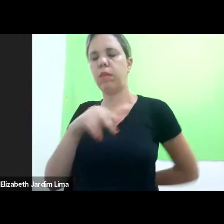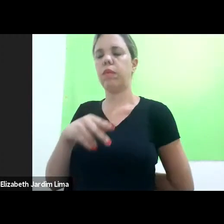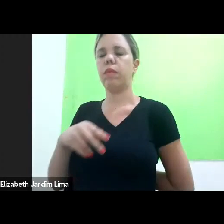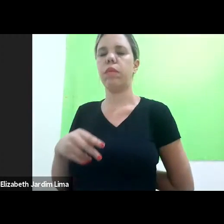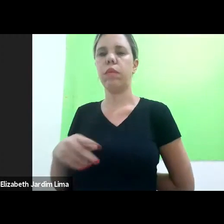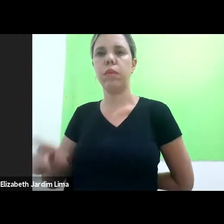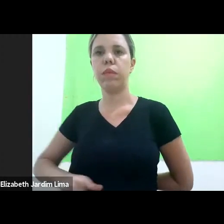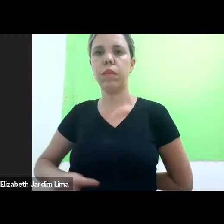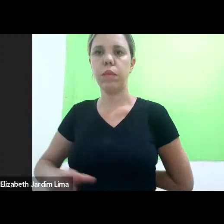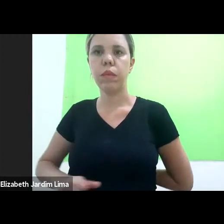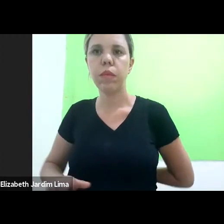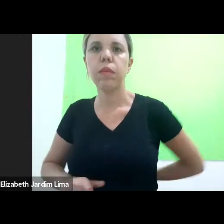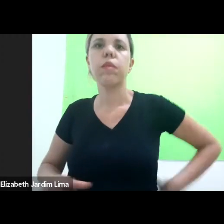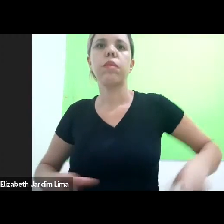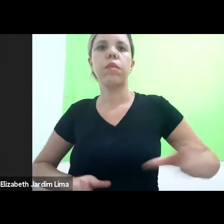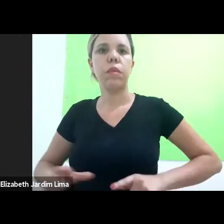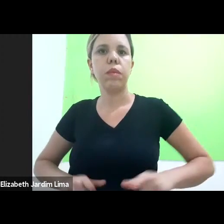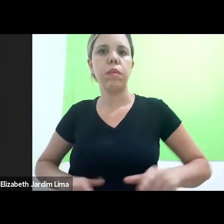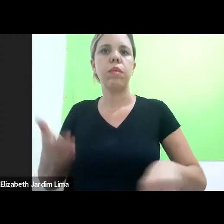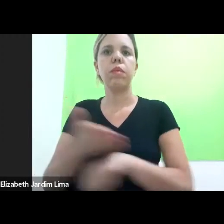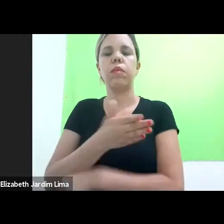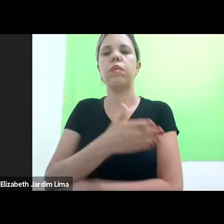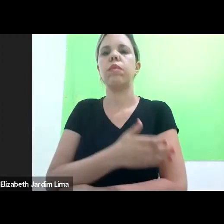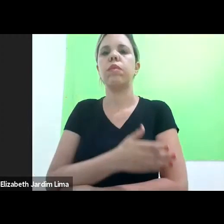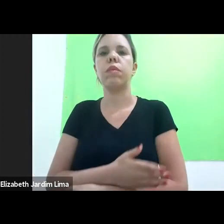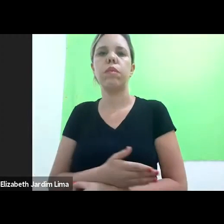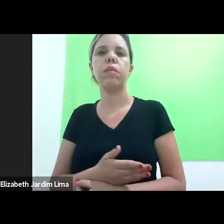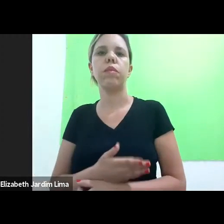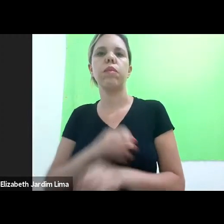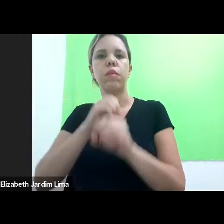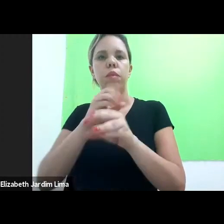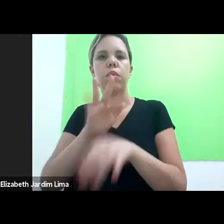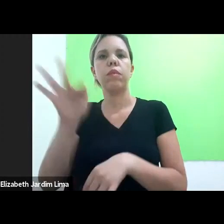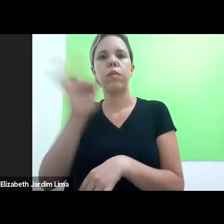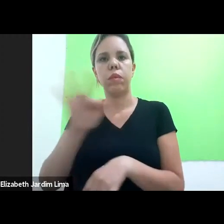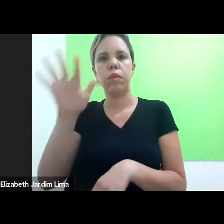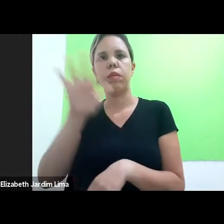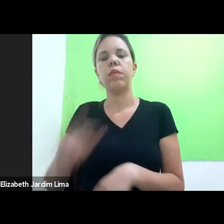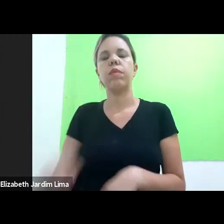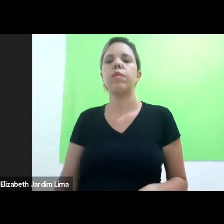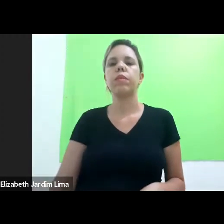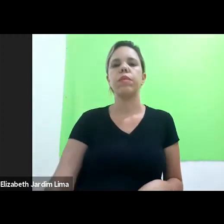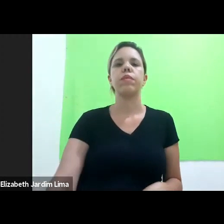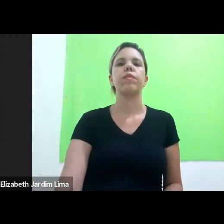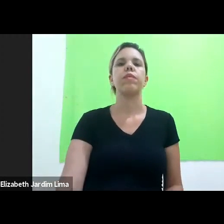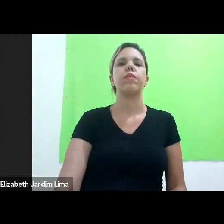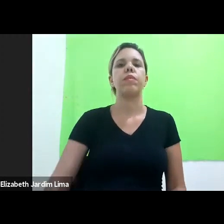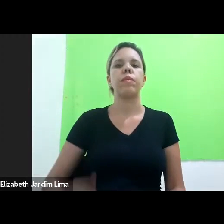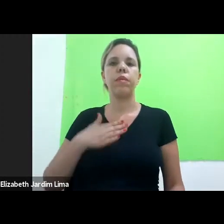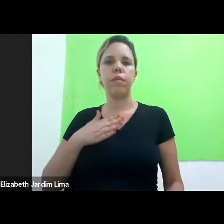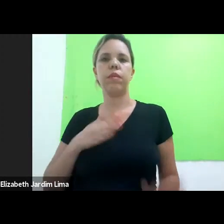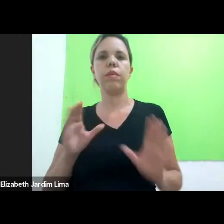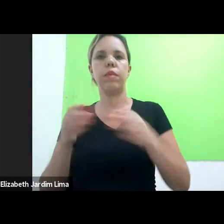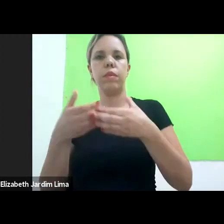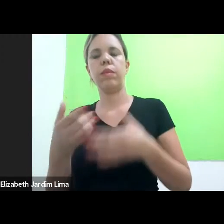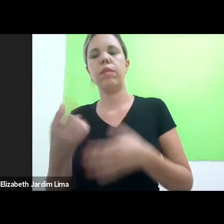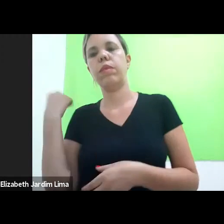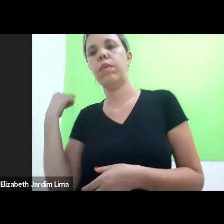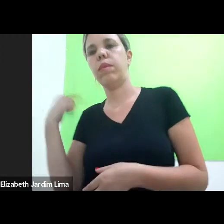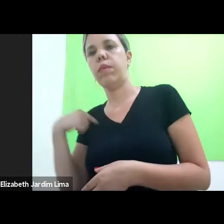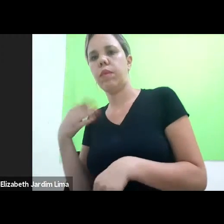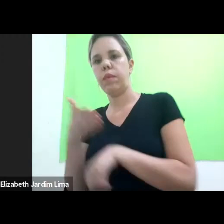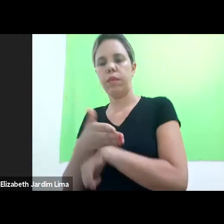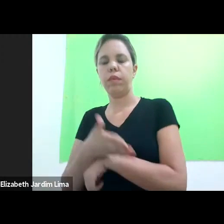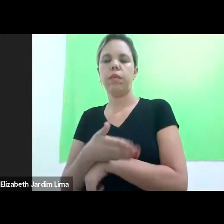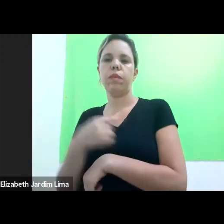primas, era entrar no ensino superior, né? E na minha comunidade, na época que eu já estava indo